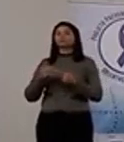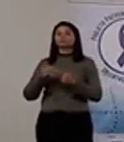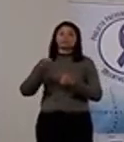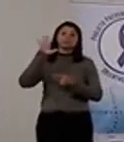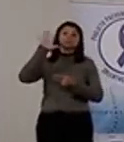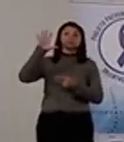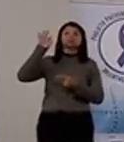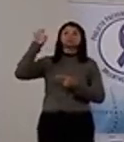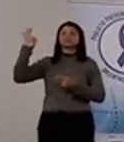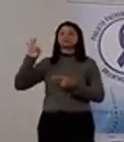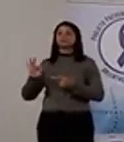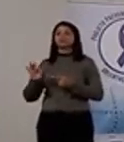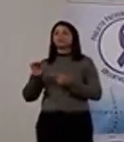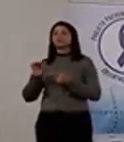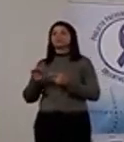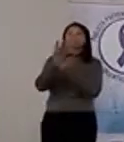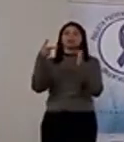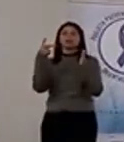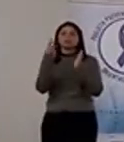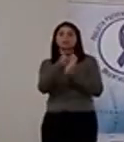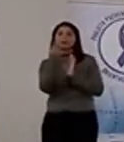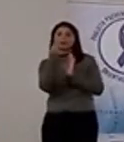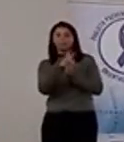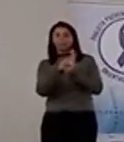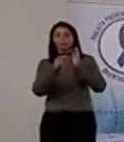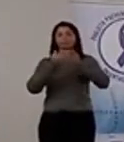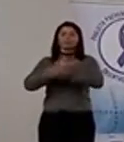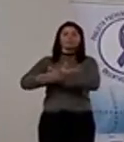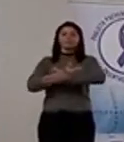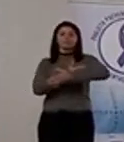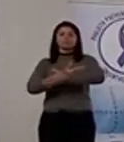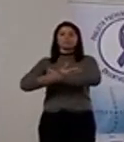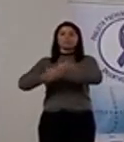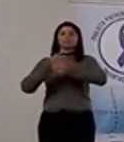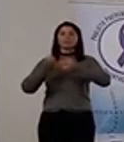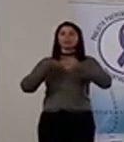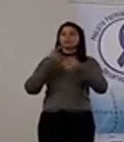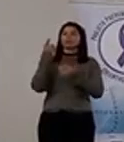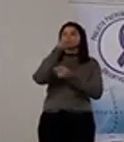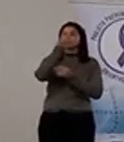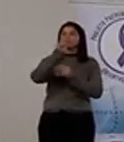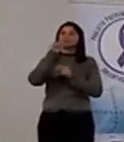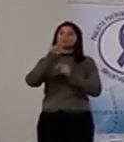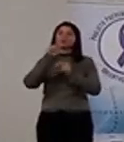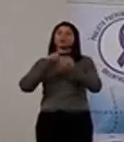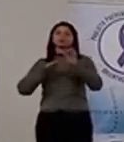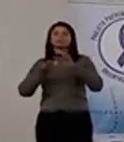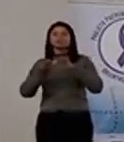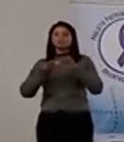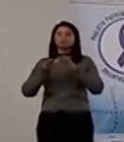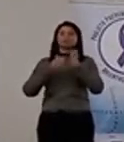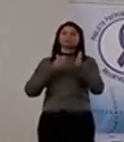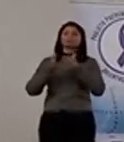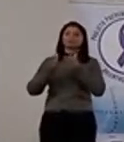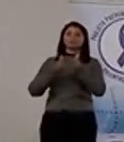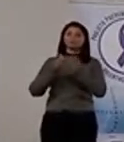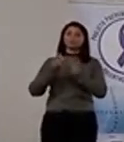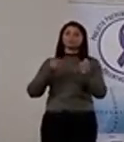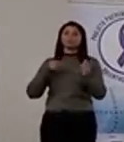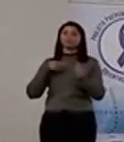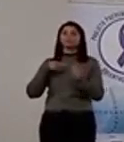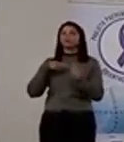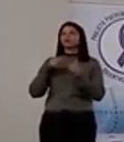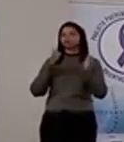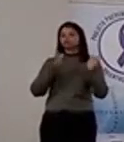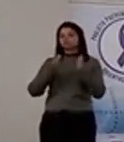5%. As causas têm que se mexer direito. E eu acho que esse é o ponto que mais a gente pode fazer intervenção, que